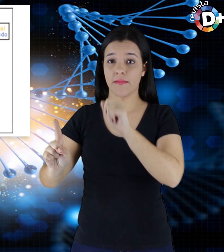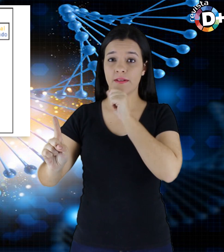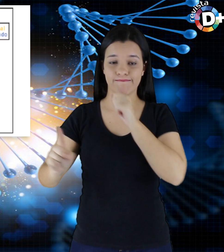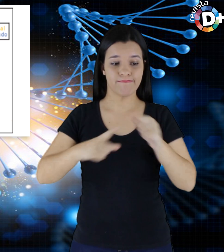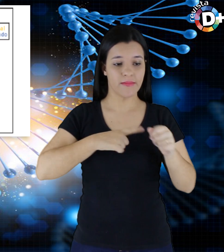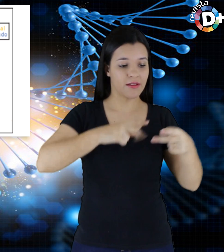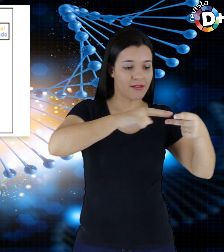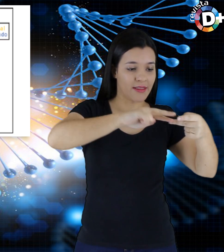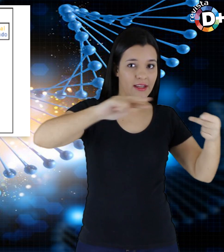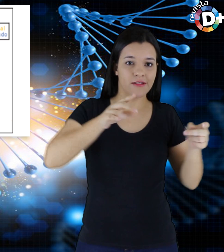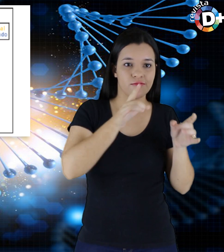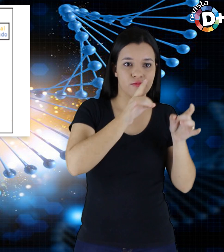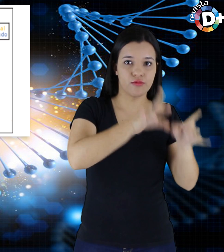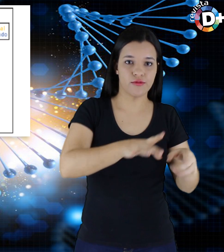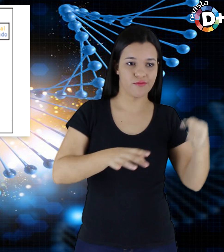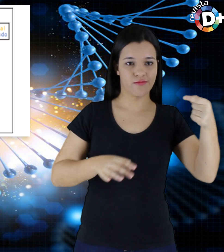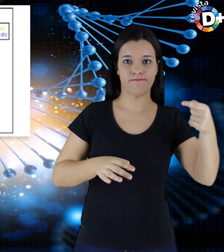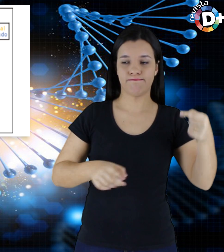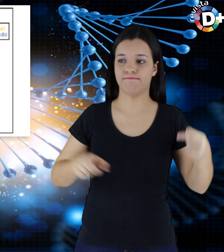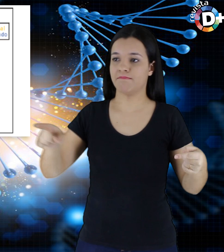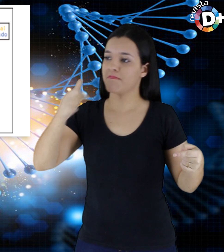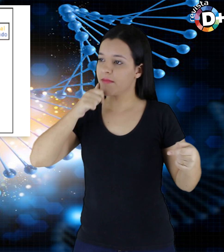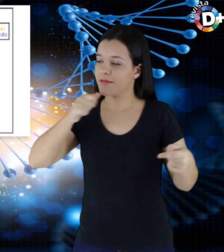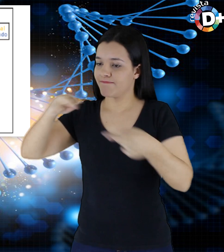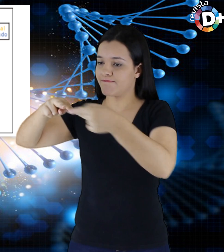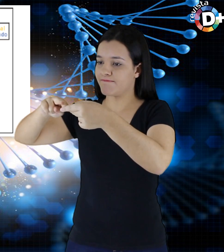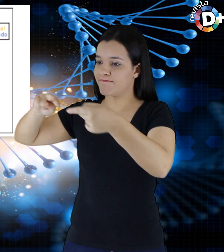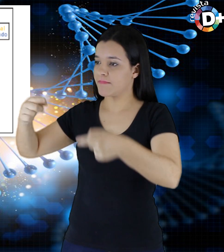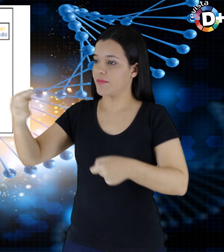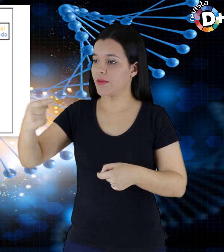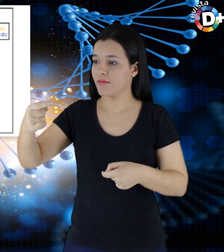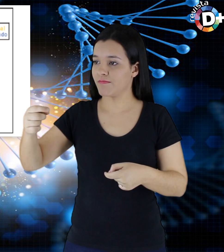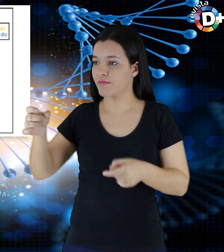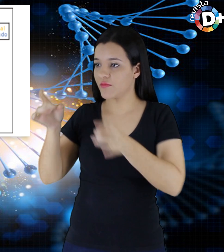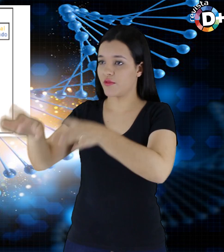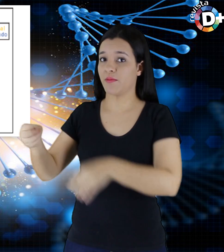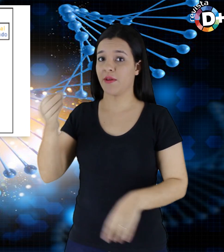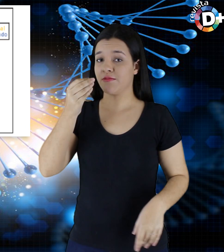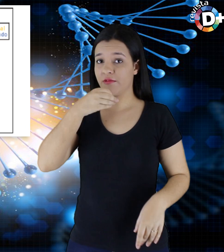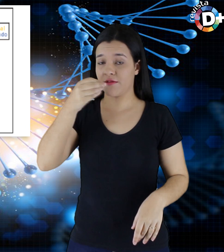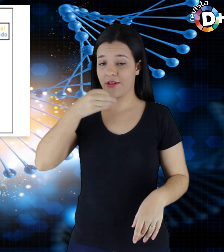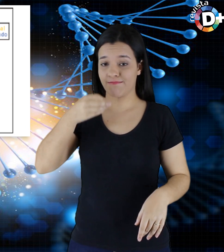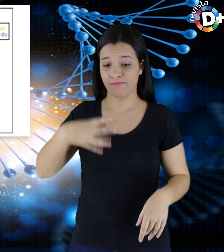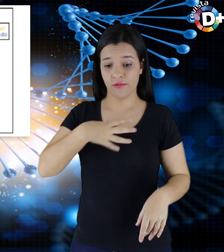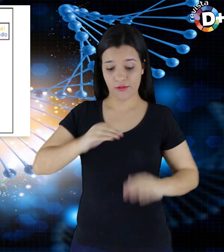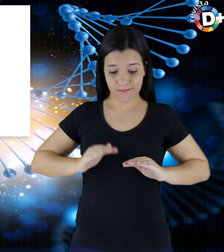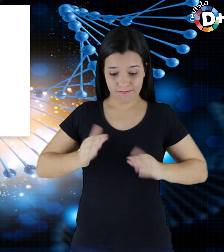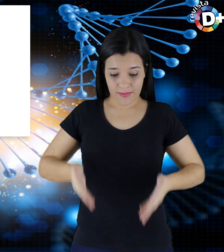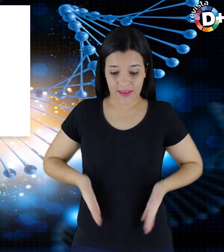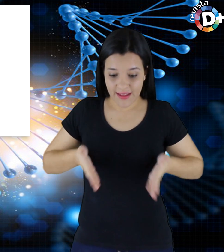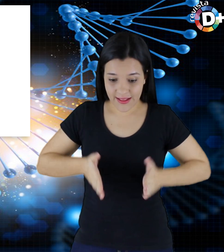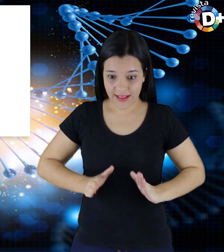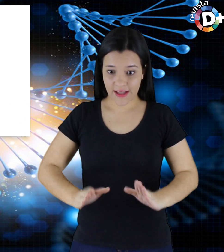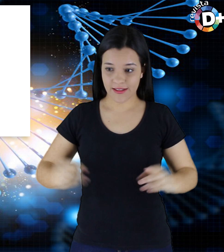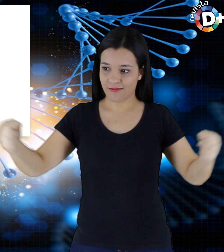mãe, possuam o gene para a doença e que o embrião herde esse mesmo gene de cada